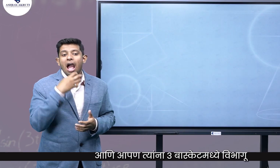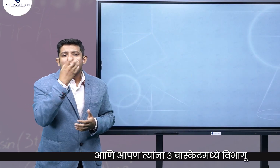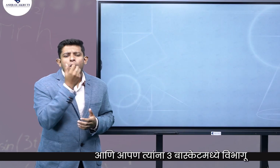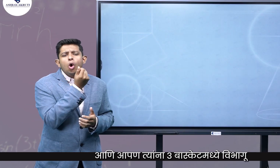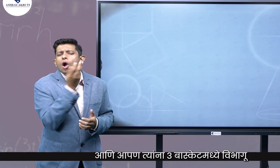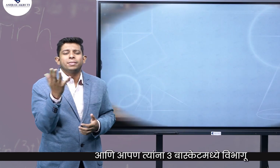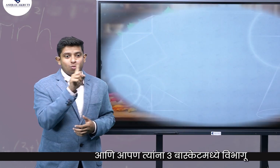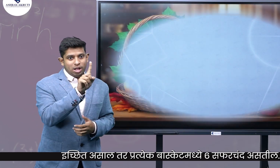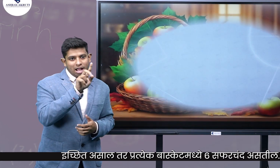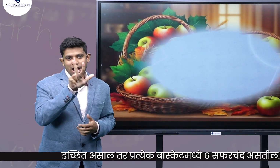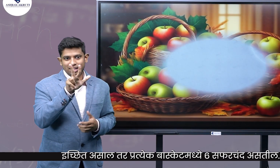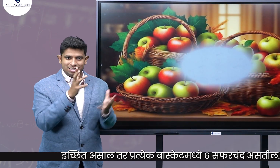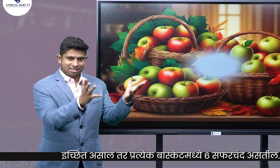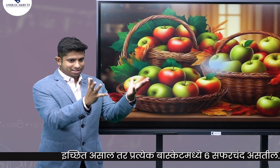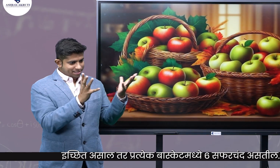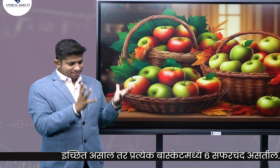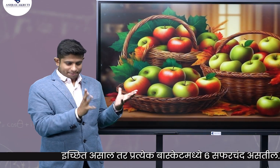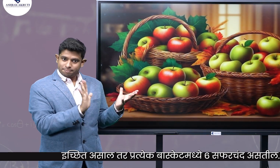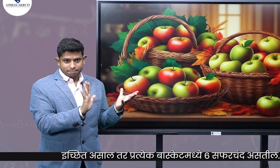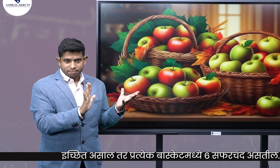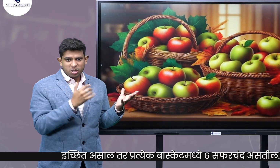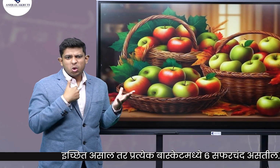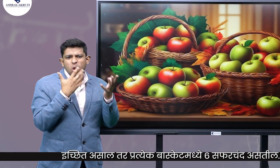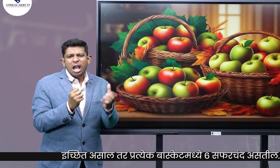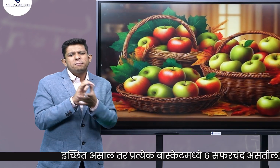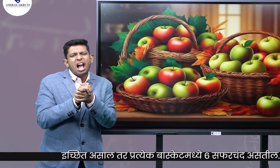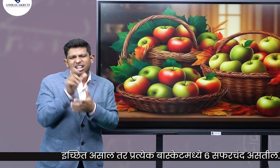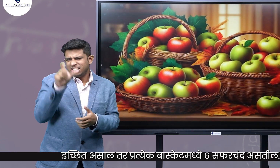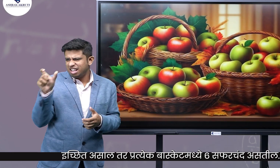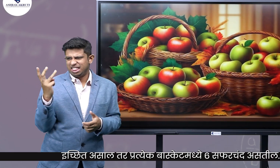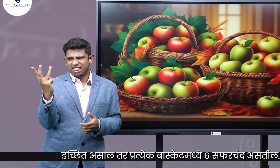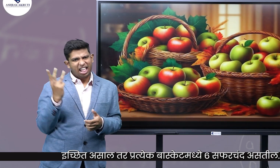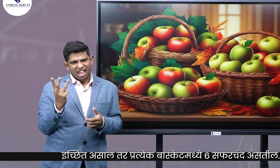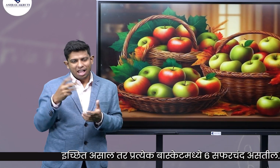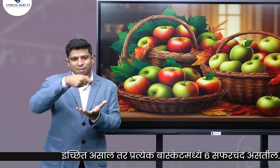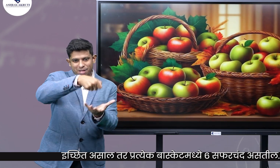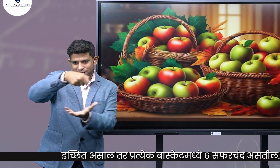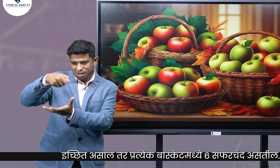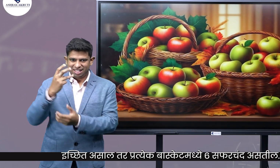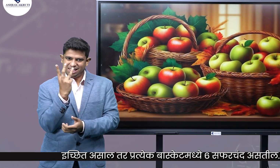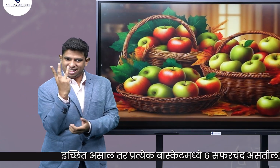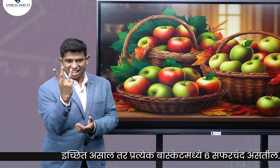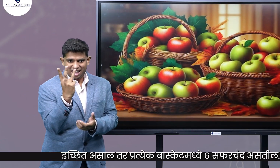बास्केटमध्ये विभागू इच्छित असाल, तर प्रत्येक बास्केटमध्ये 6 सफरचंद असतील.